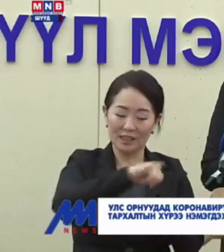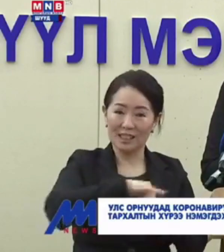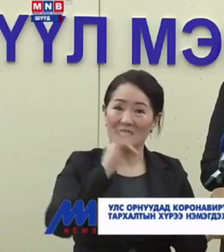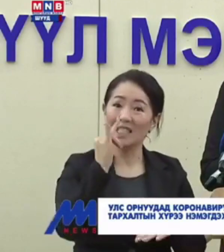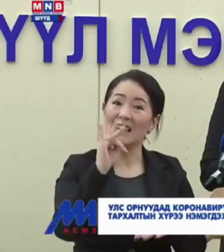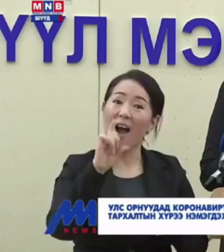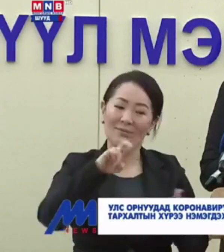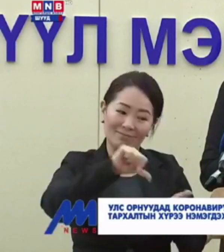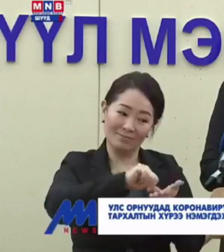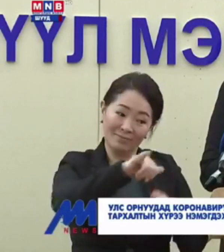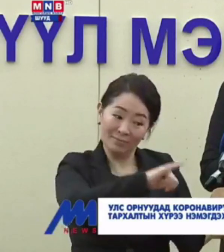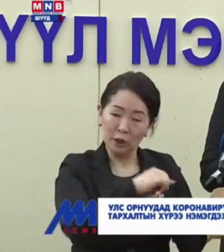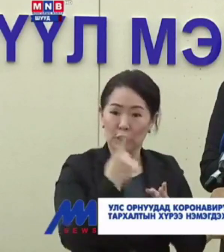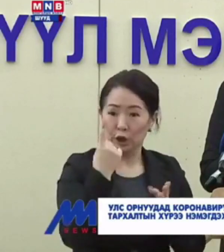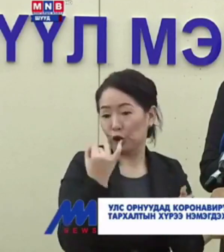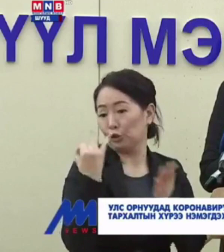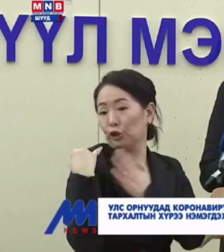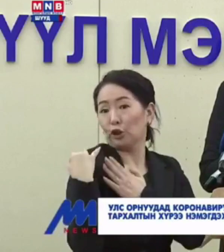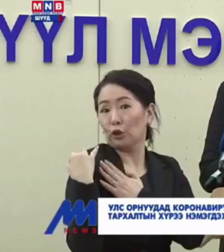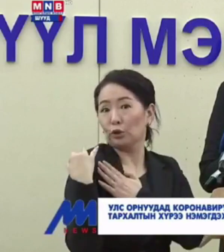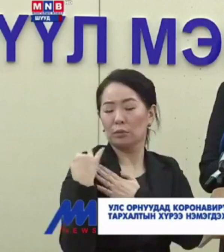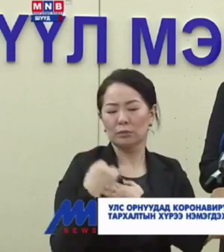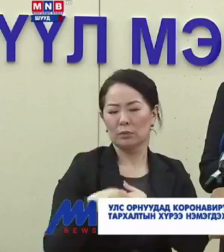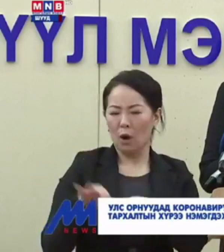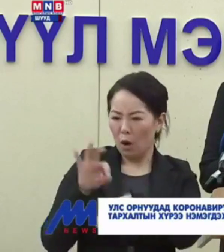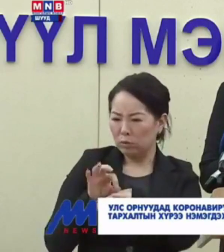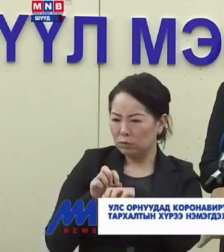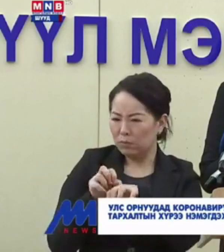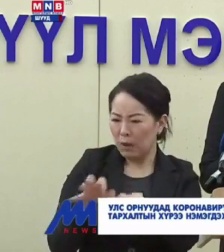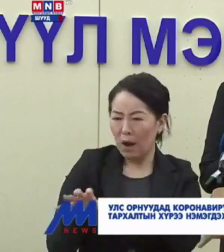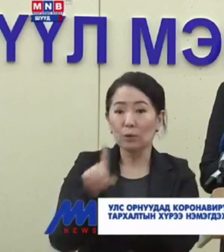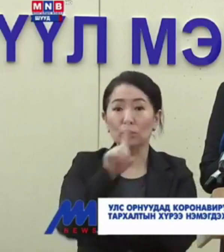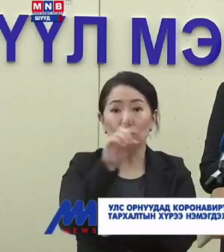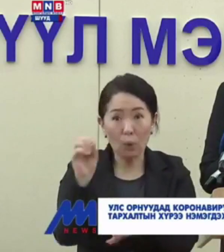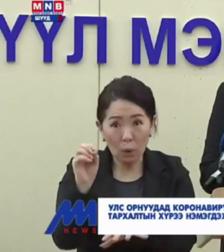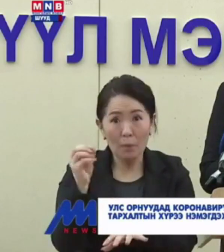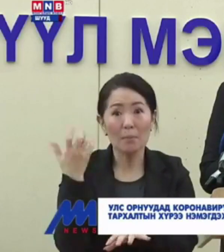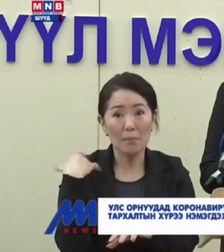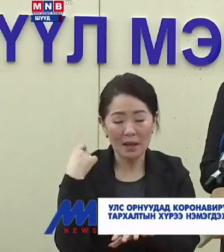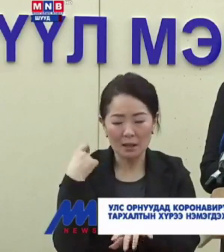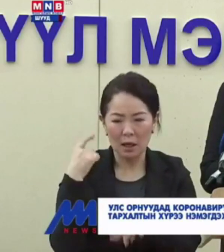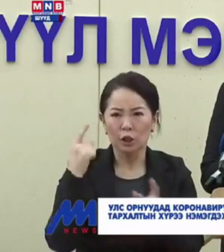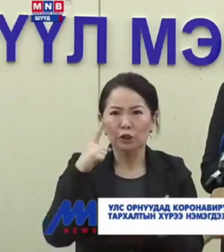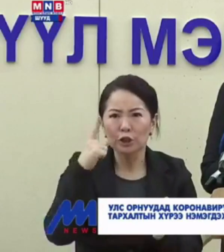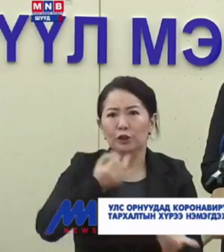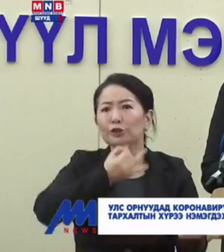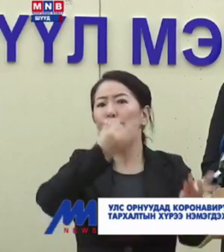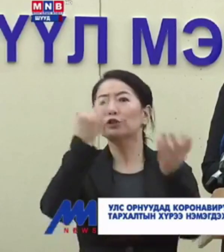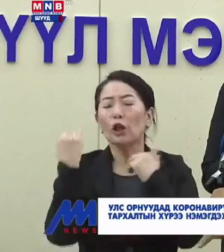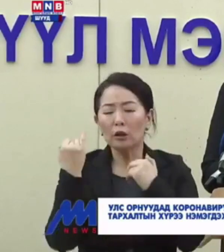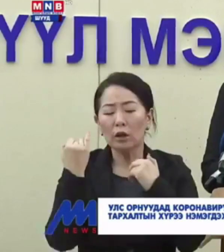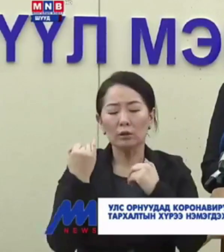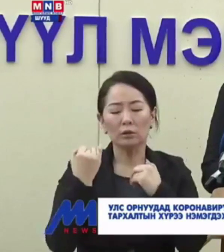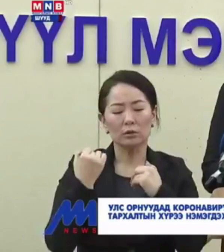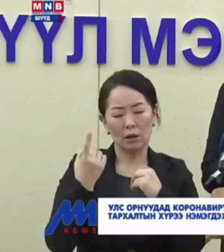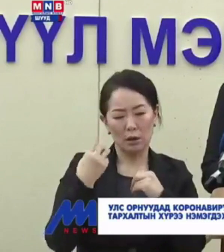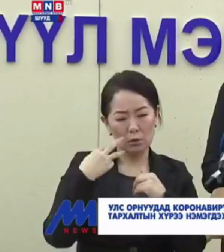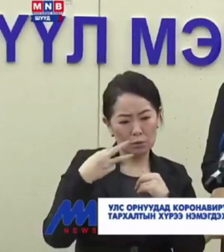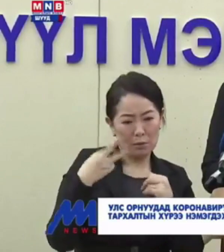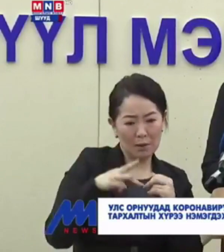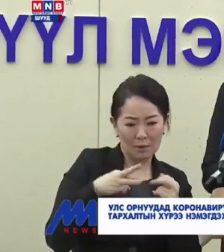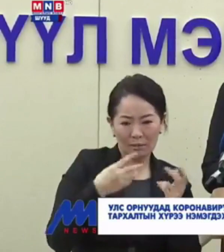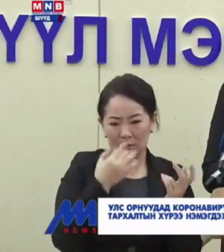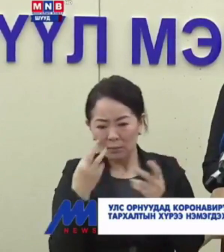1-7 хоногийн өмнө халдварын тохиолдол 100 гаруй өртгөгдсөн байсан. За 1-7 хоногийн дараа буюу одоо өчигдөр мягмар гарагийн